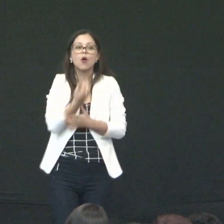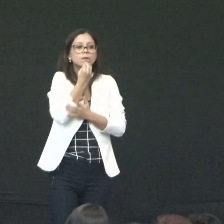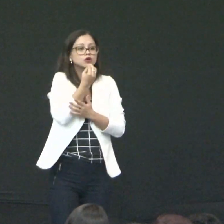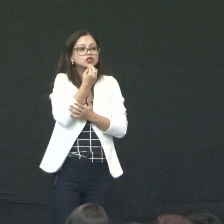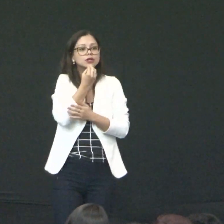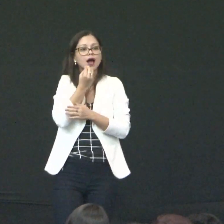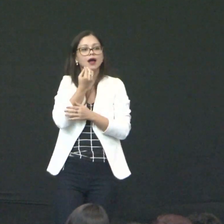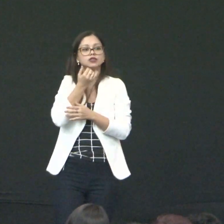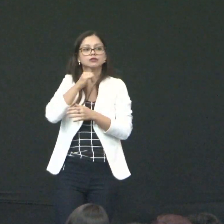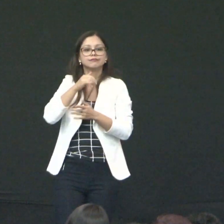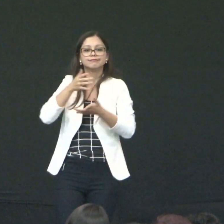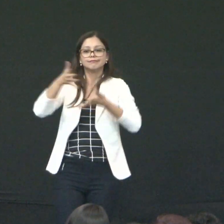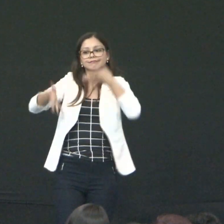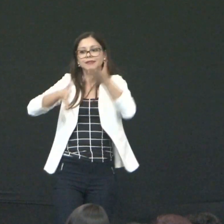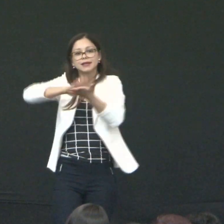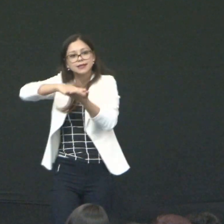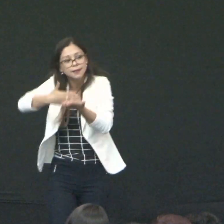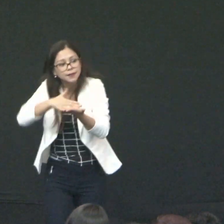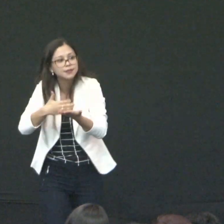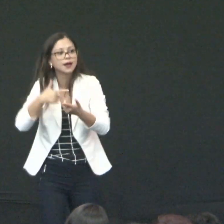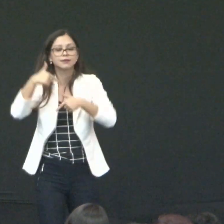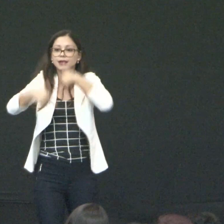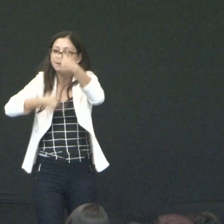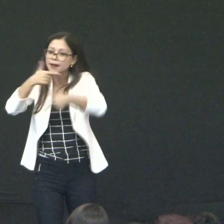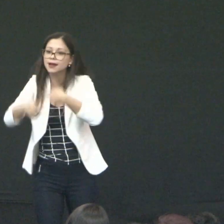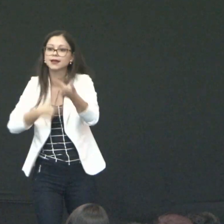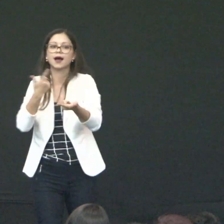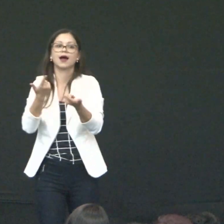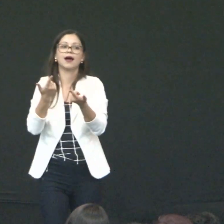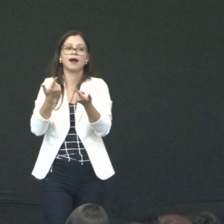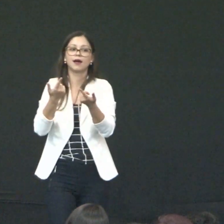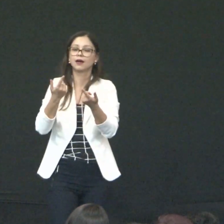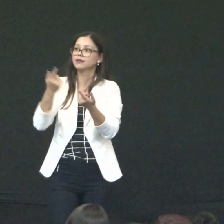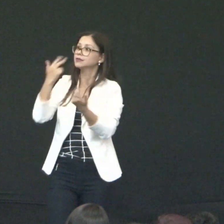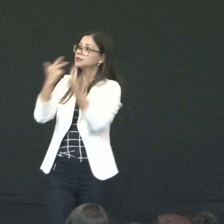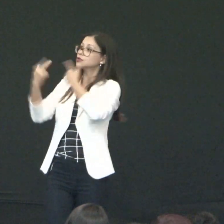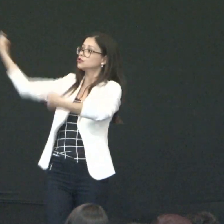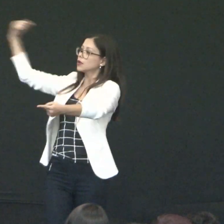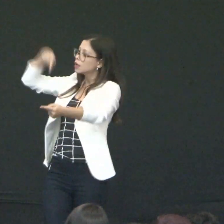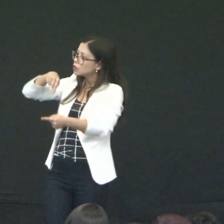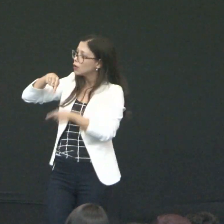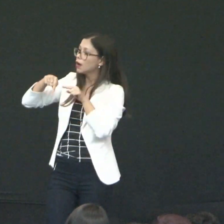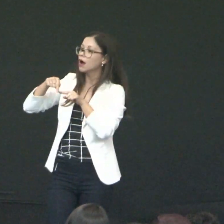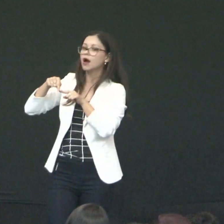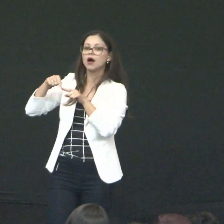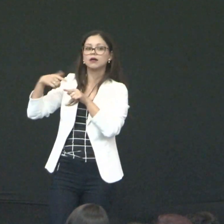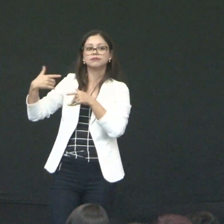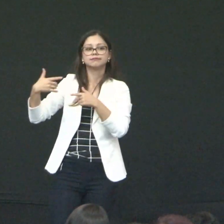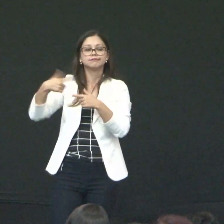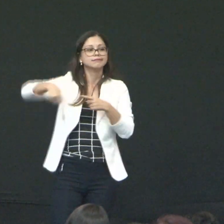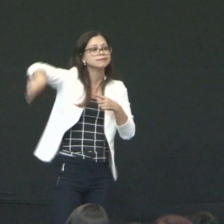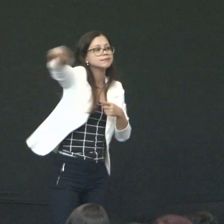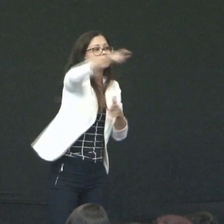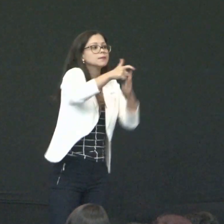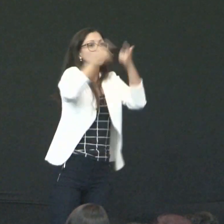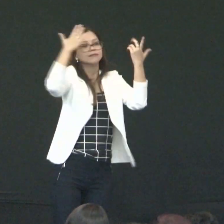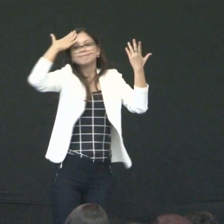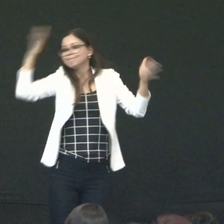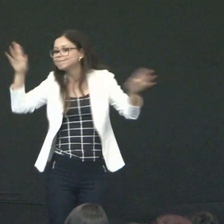estrangeiros como palestrantes, estrangeiros surdos, e se utilizar desses profissionais intérpretes